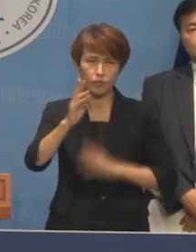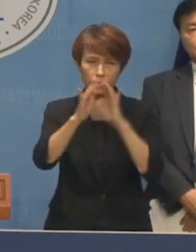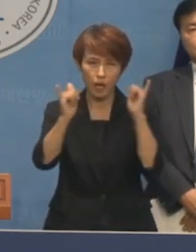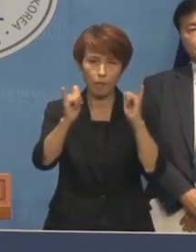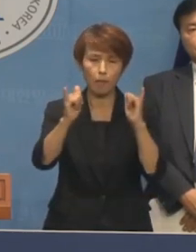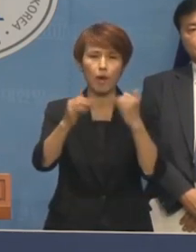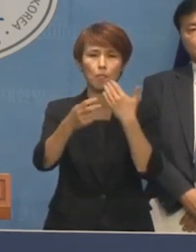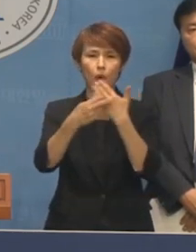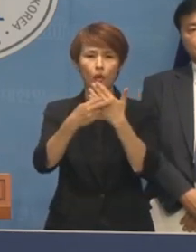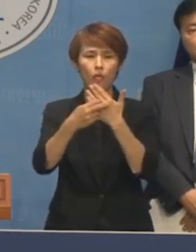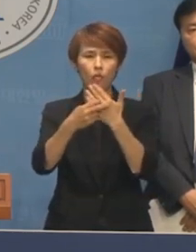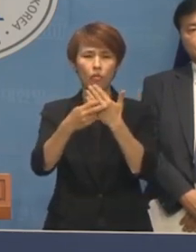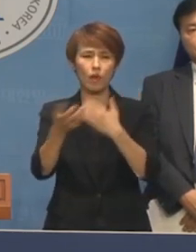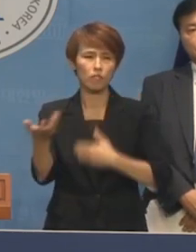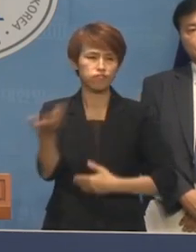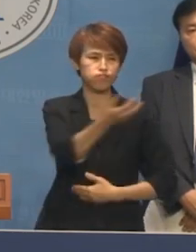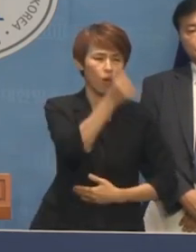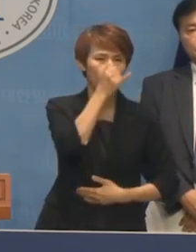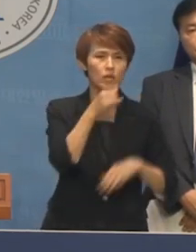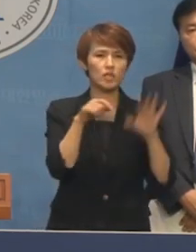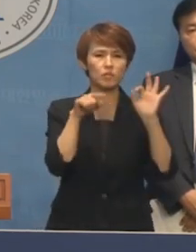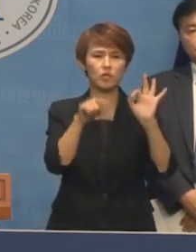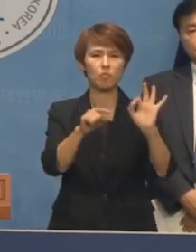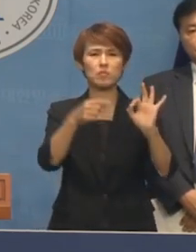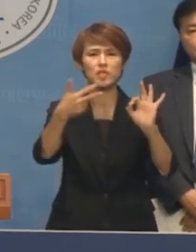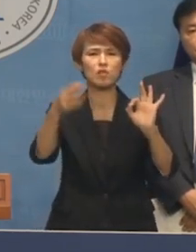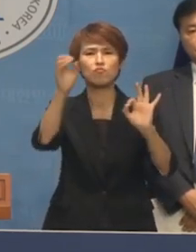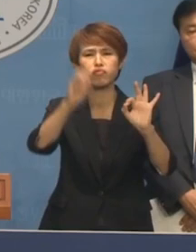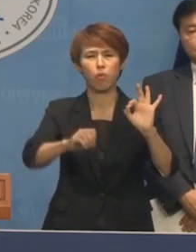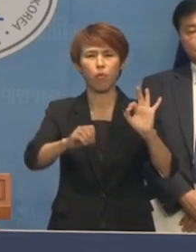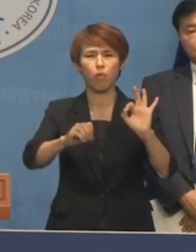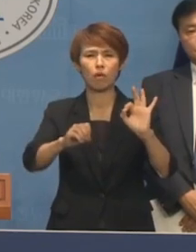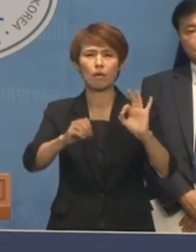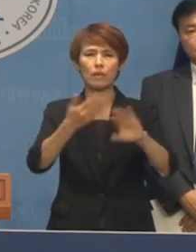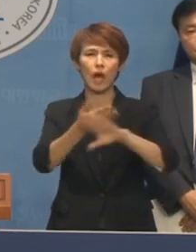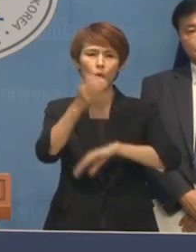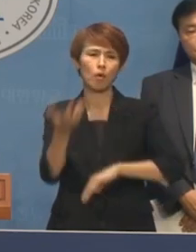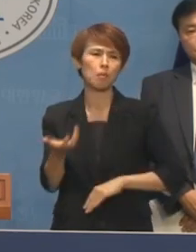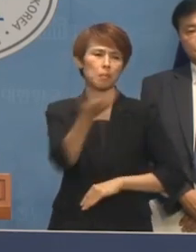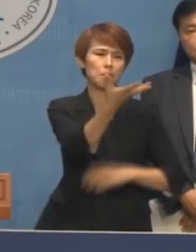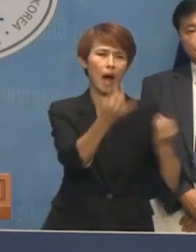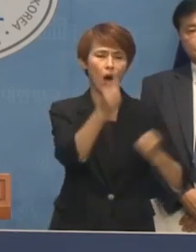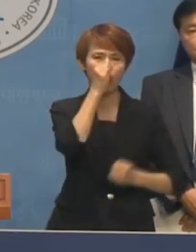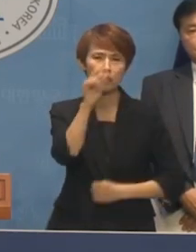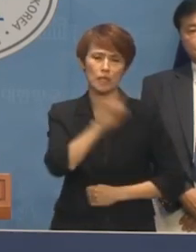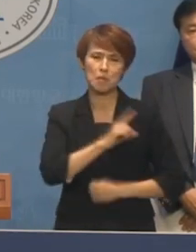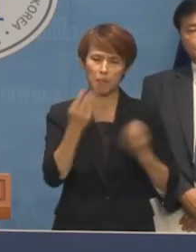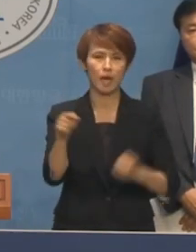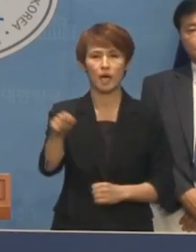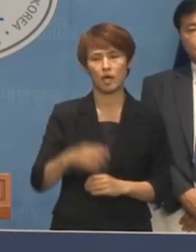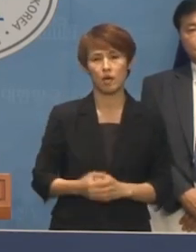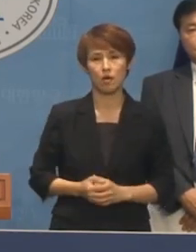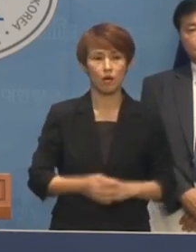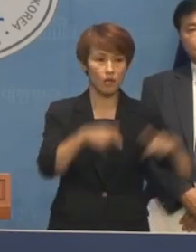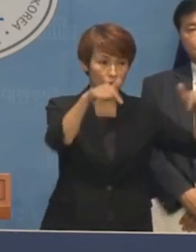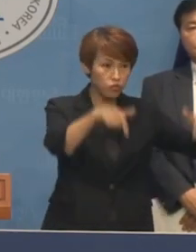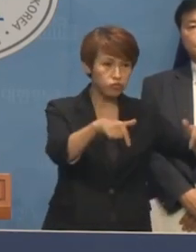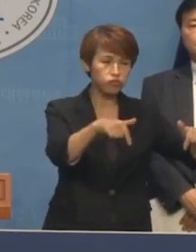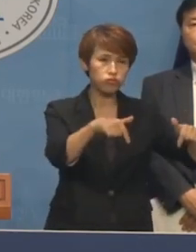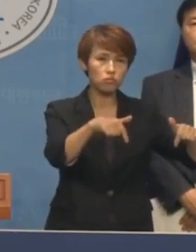전원율도 10.7%로 전국에서 가장 높습니다. 서부권은 평균